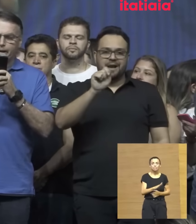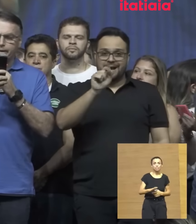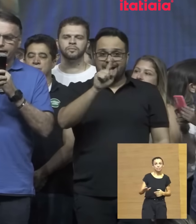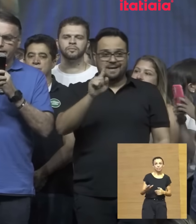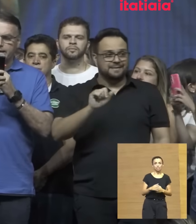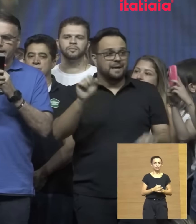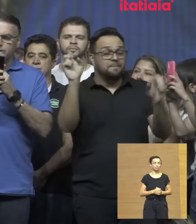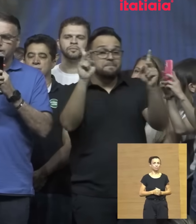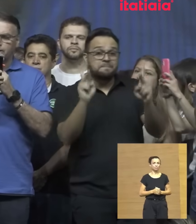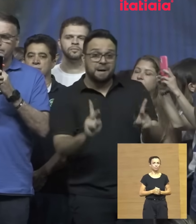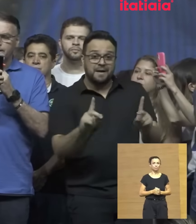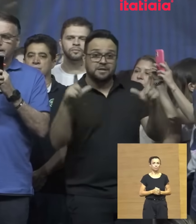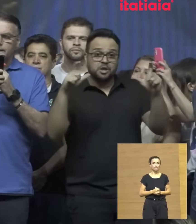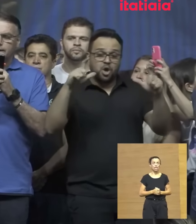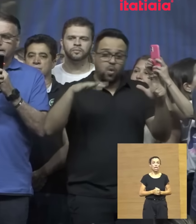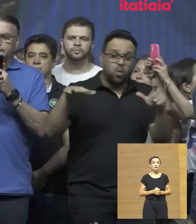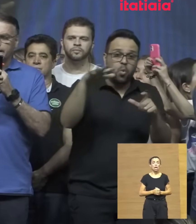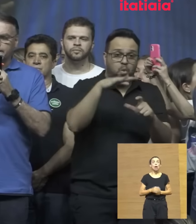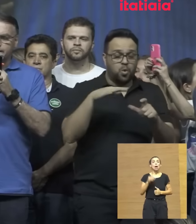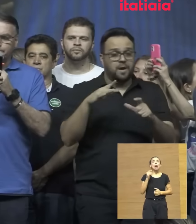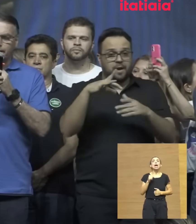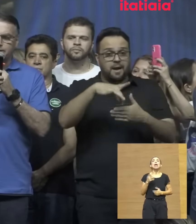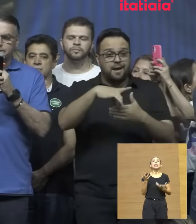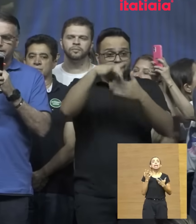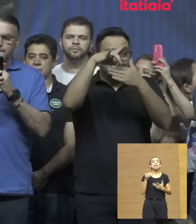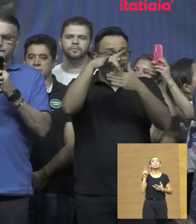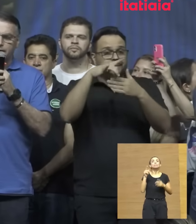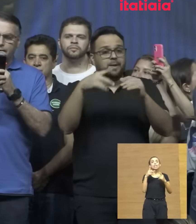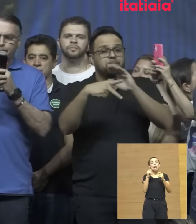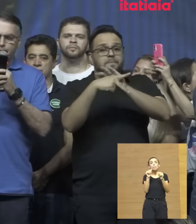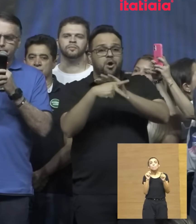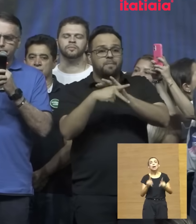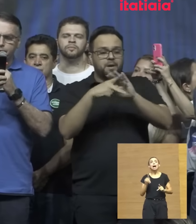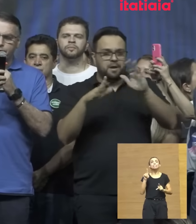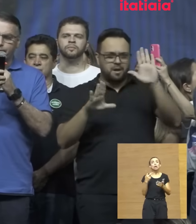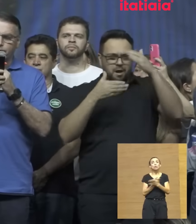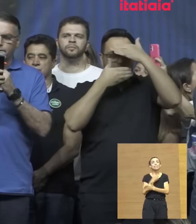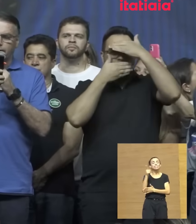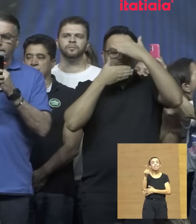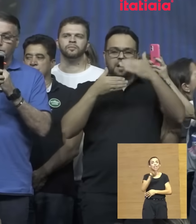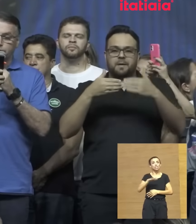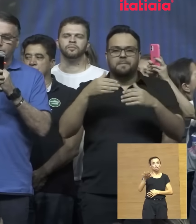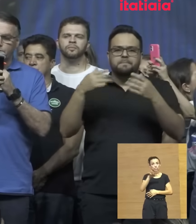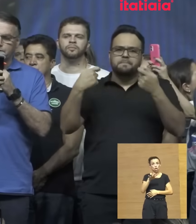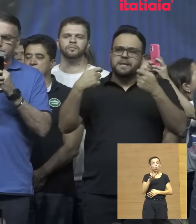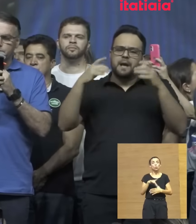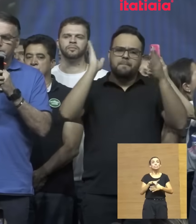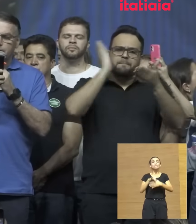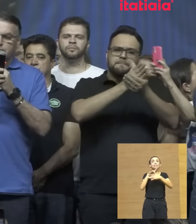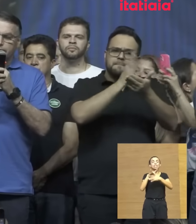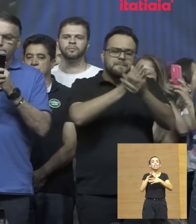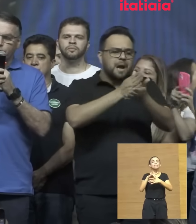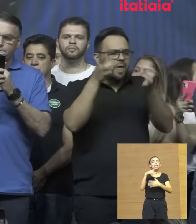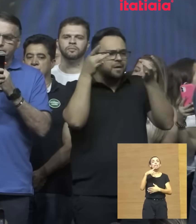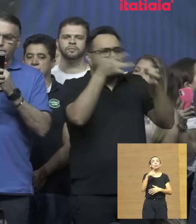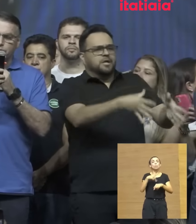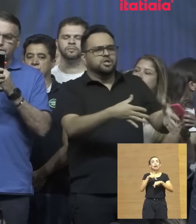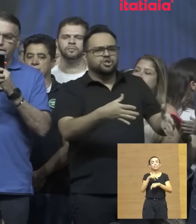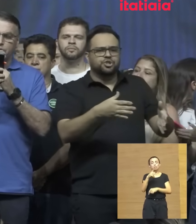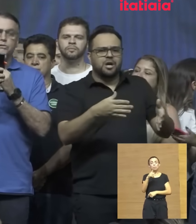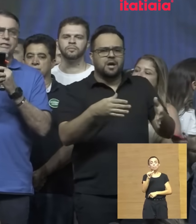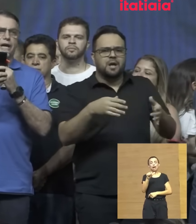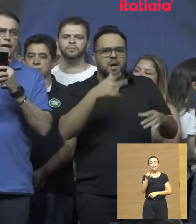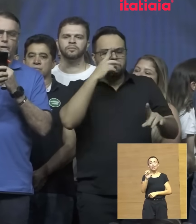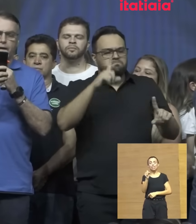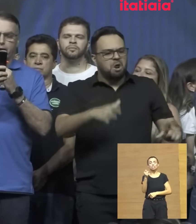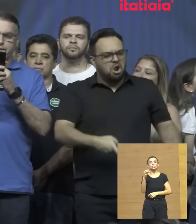que a paz reine na região, lideranças palestinas precisam abandonar o terrorismo e reconhecer o